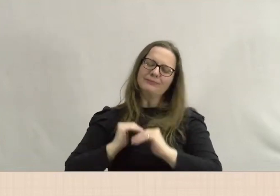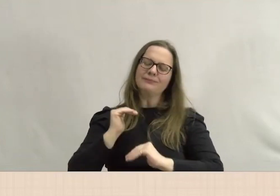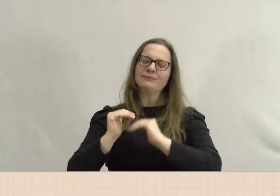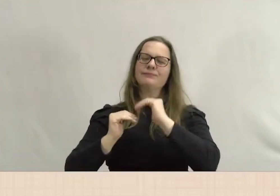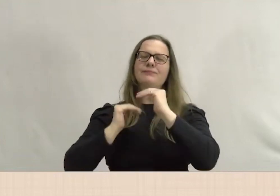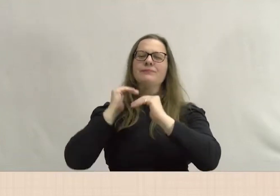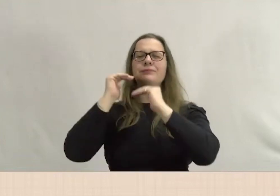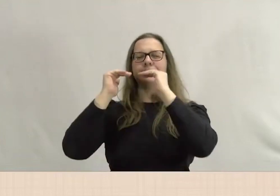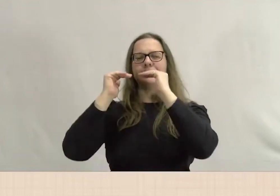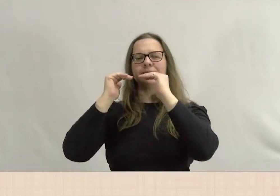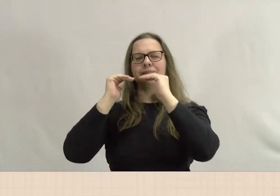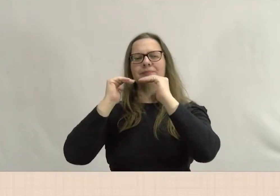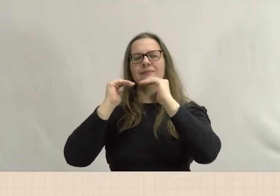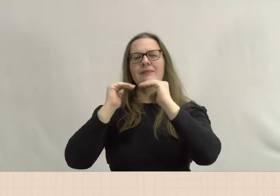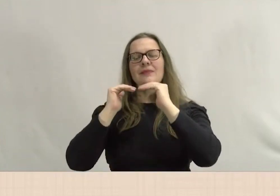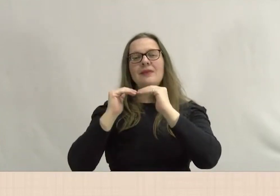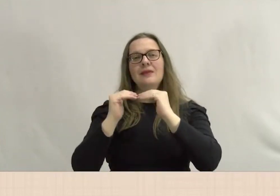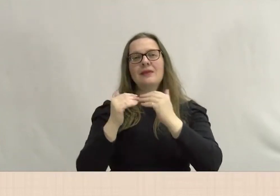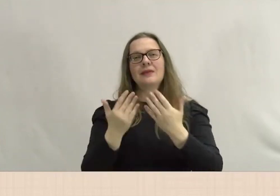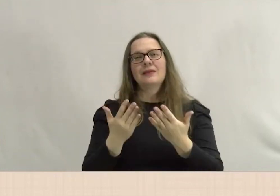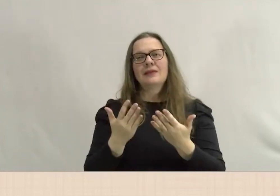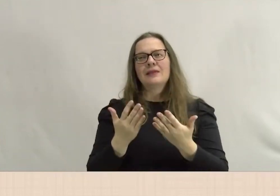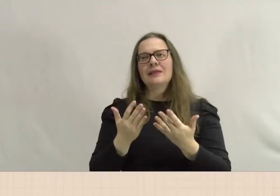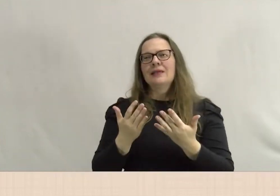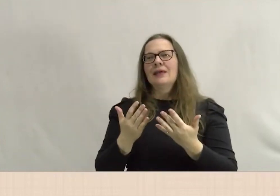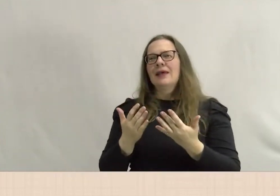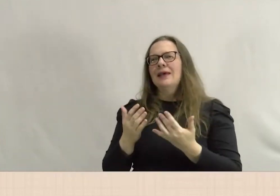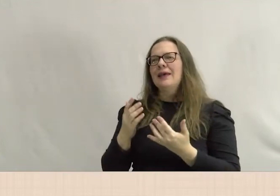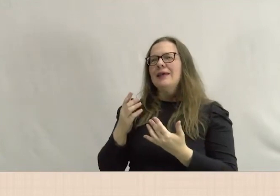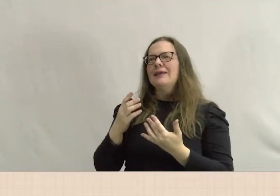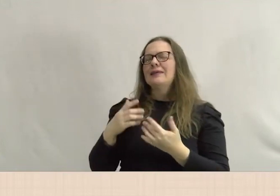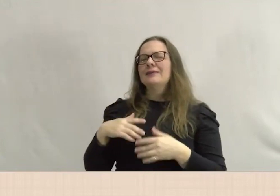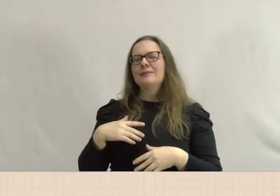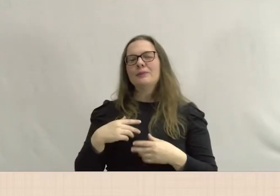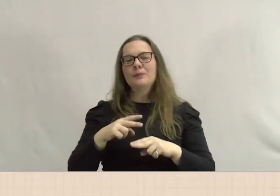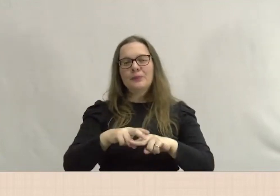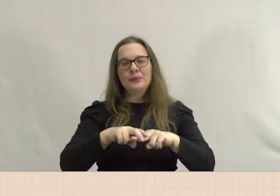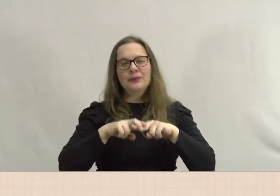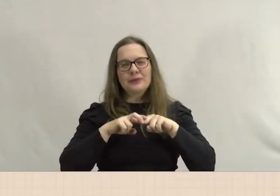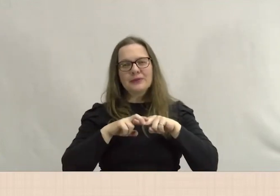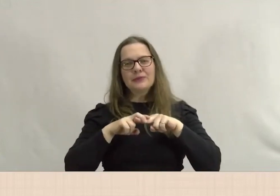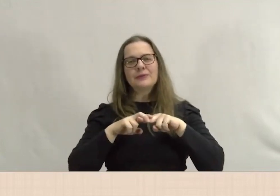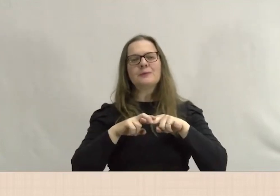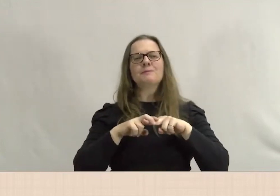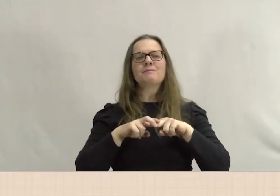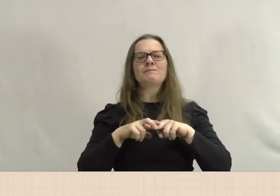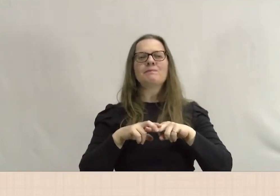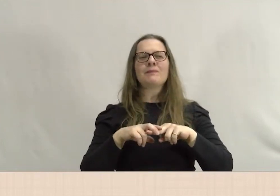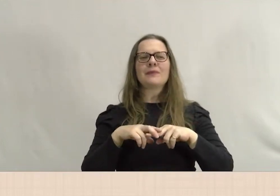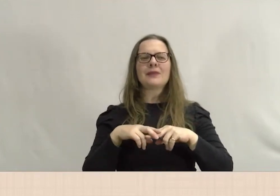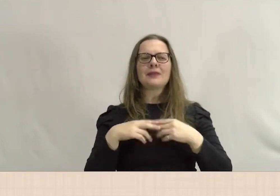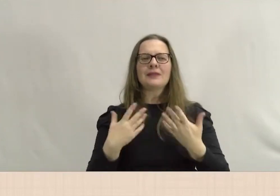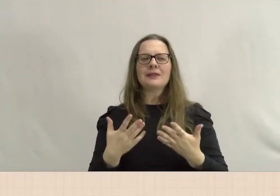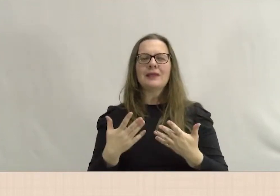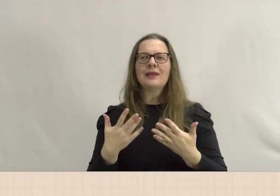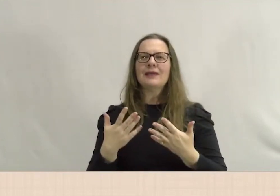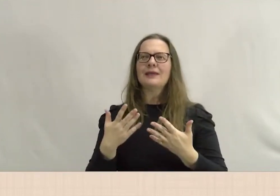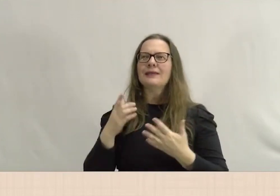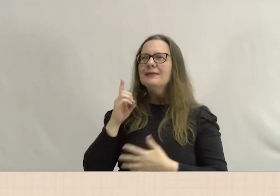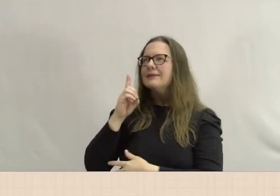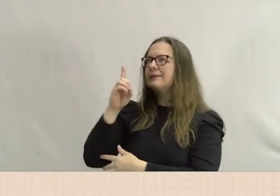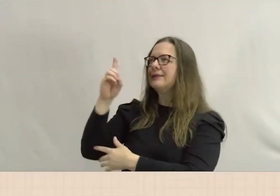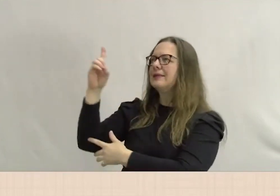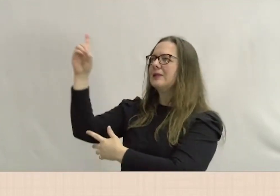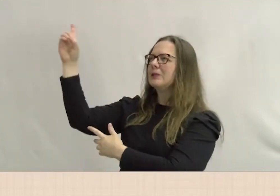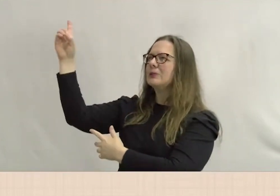E esse suprimento de vida do amor de Deus vem no sentido vertical, de Deus para o